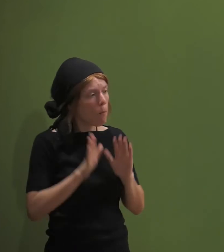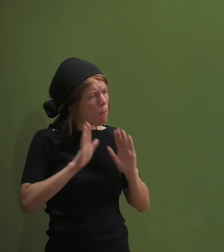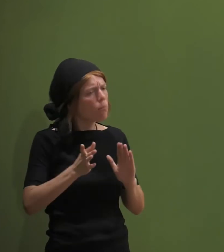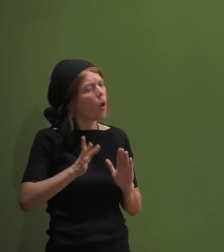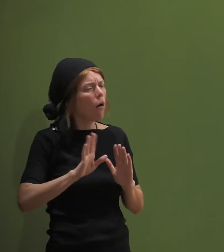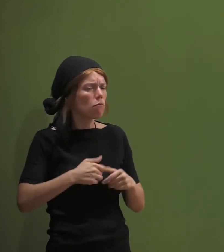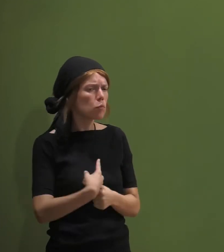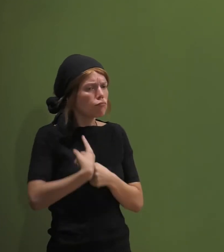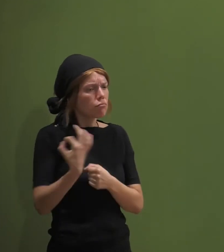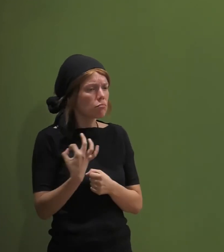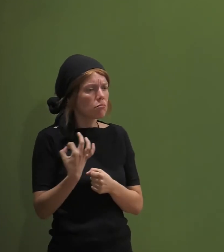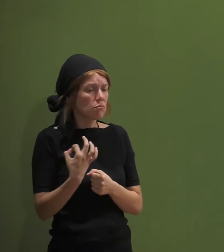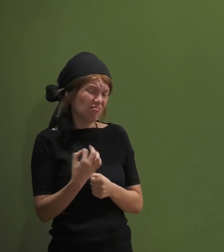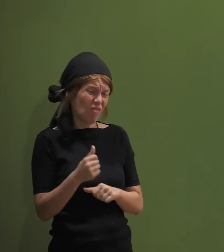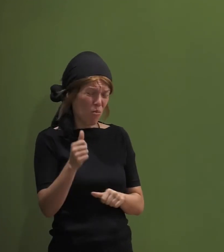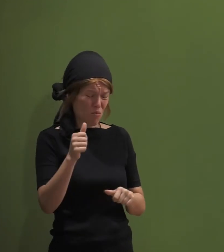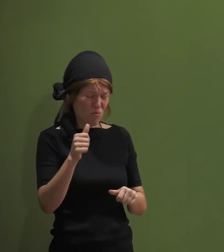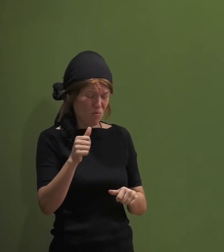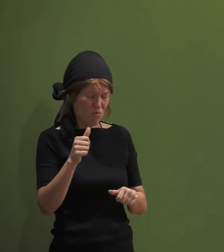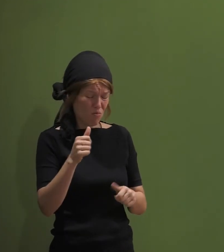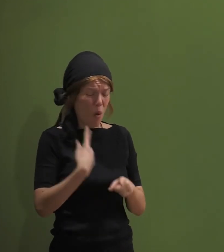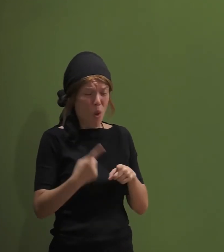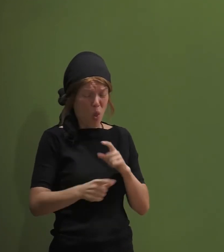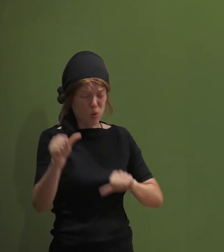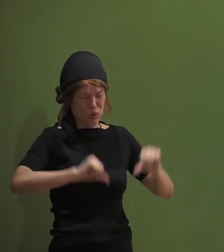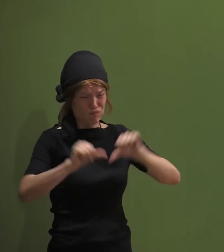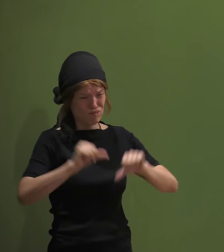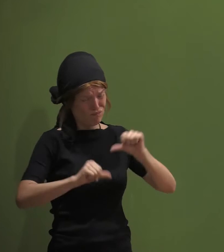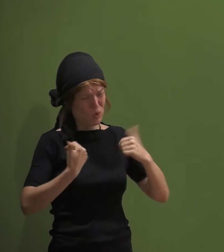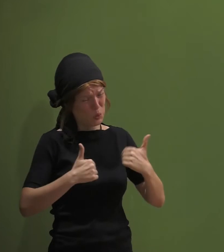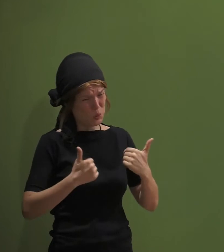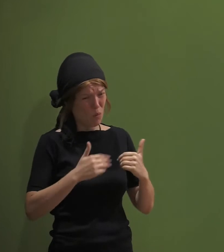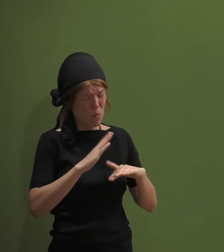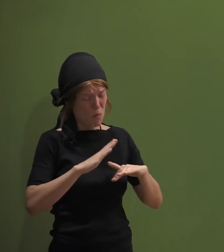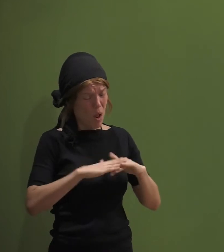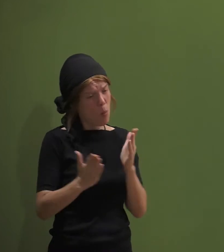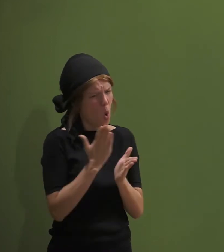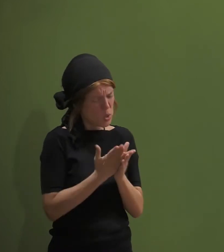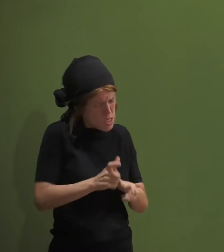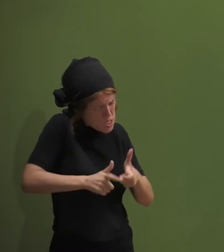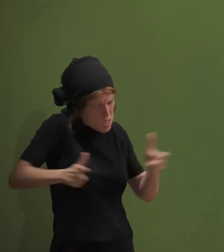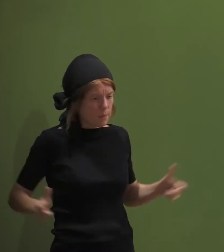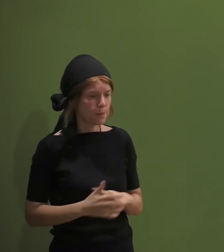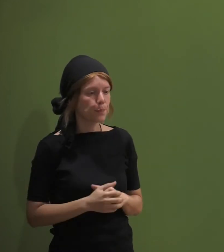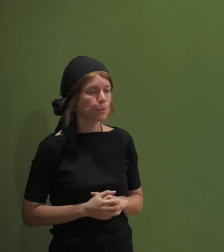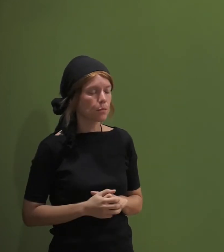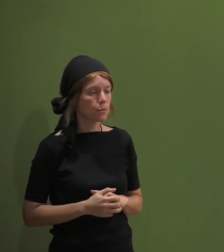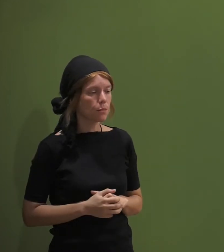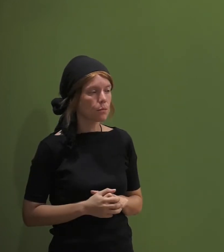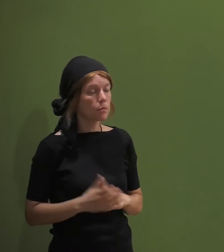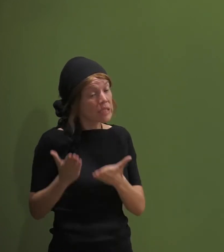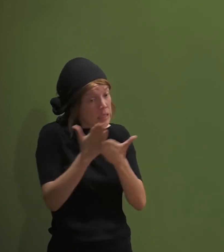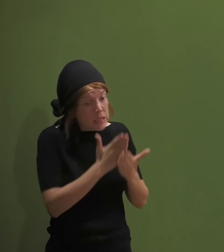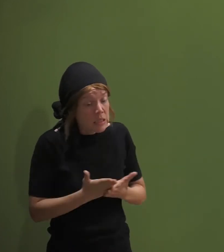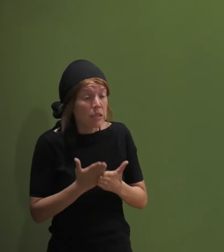nos puede obligar a utilizar herbicidas y fertilizantes en dosis importantes para conseguir incrementar la producción agraria. En un